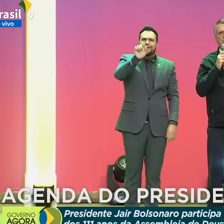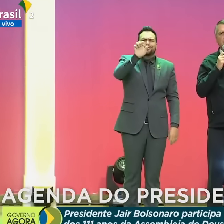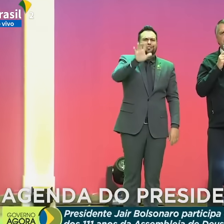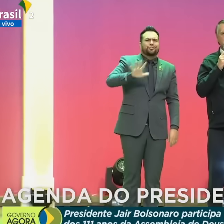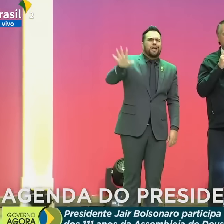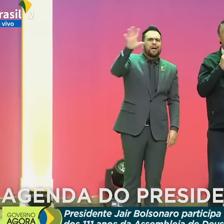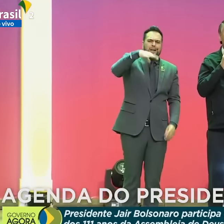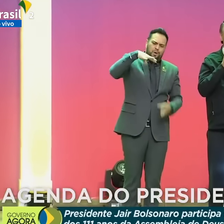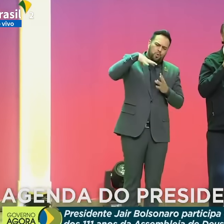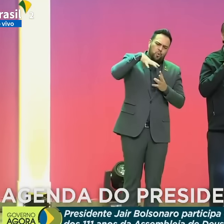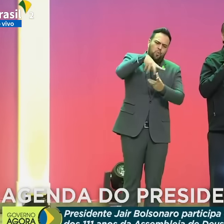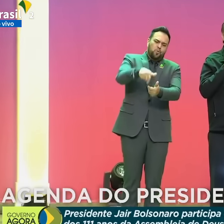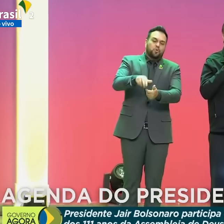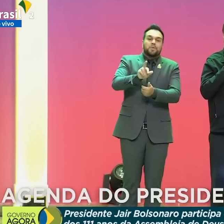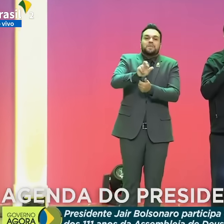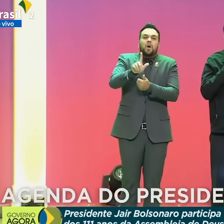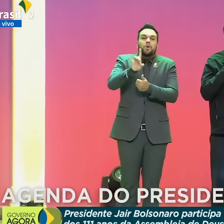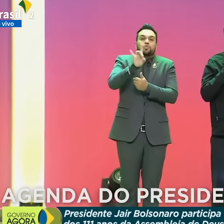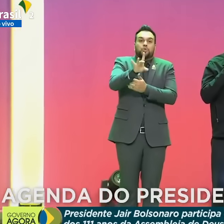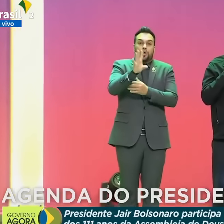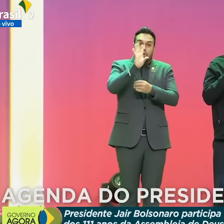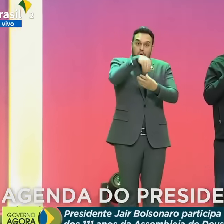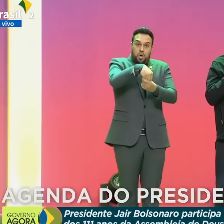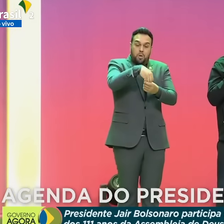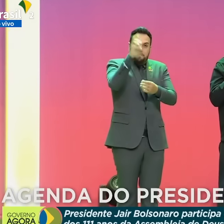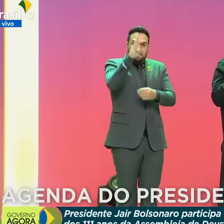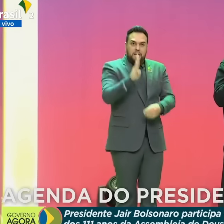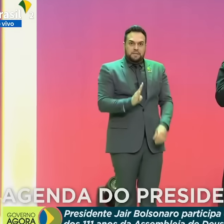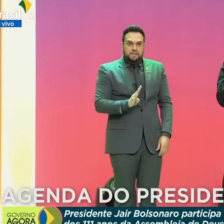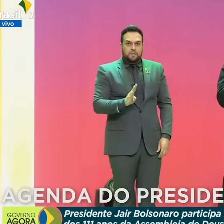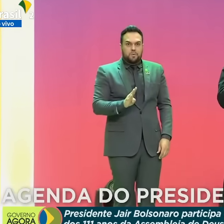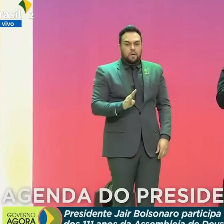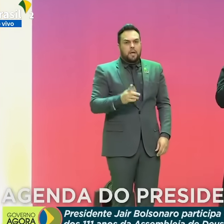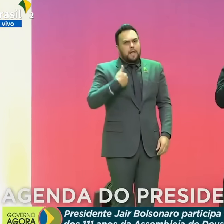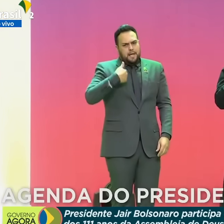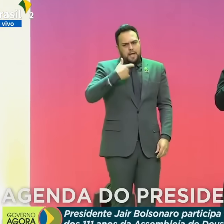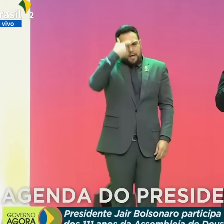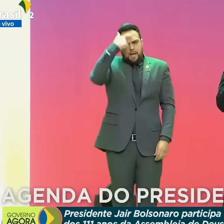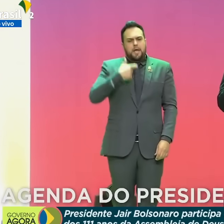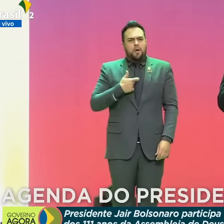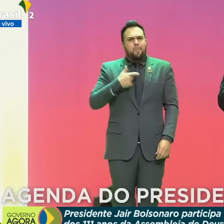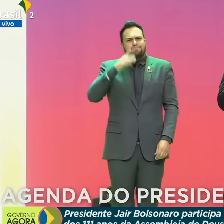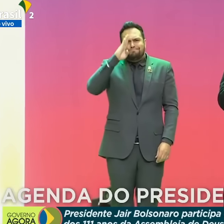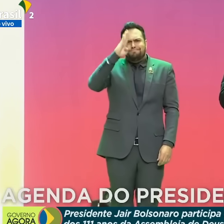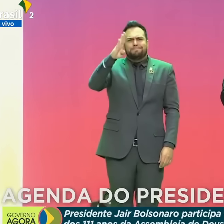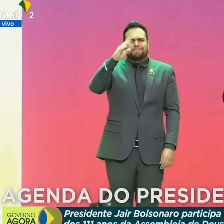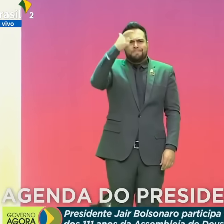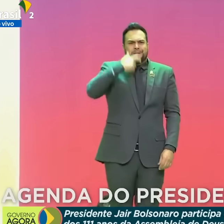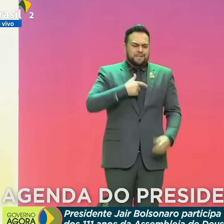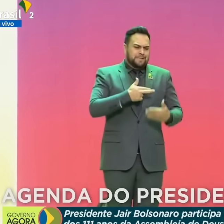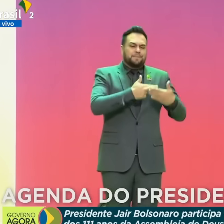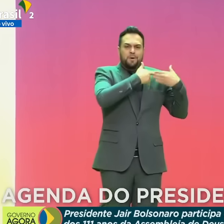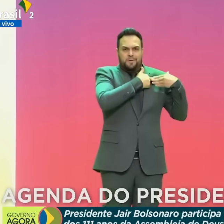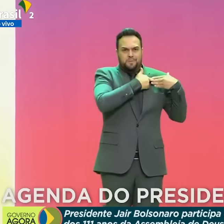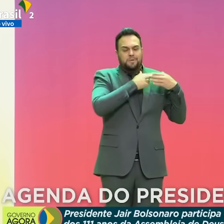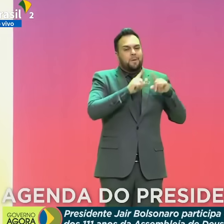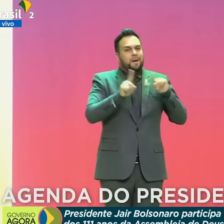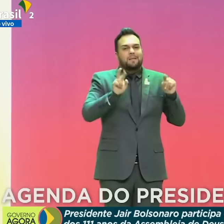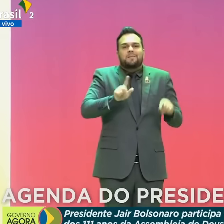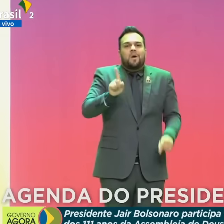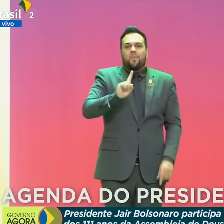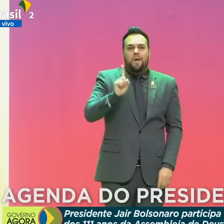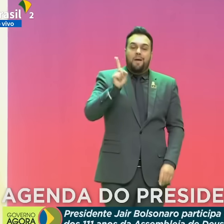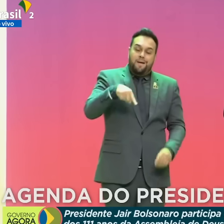todo. Se fosse só no Brasil, eu seria, obviamente, o principal responsável.